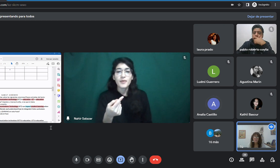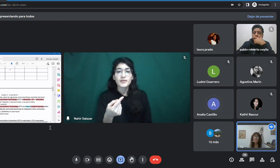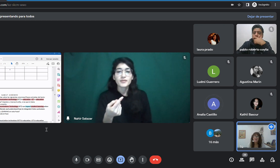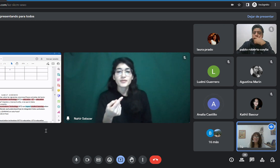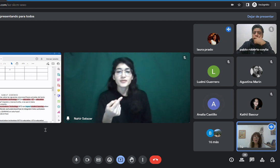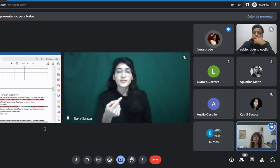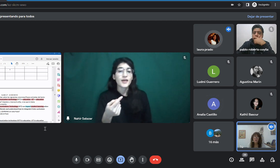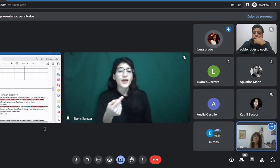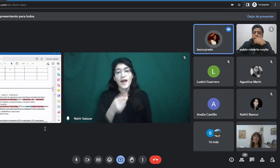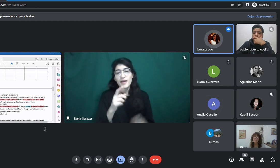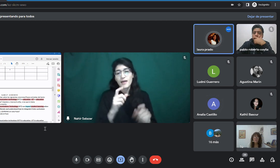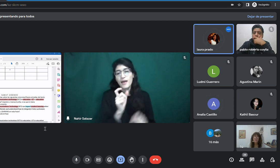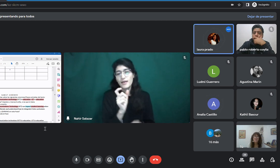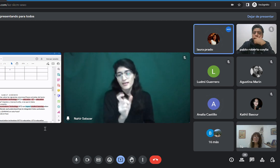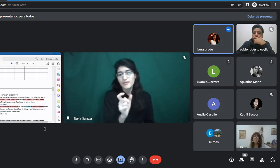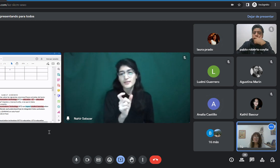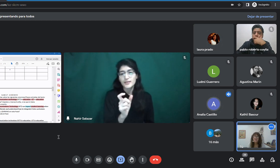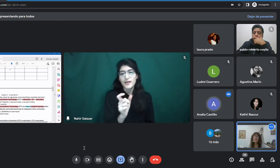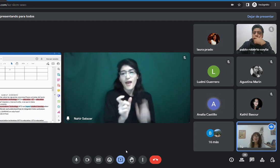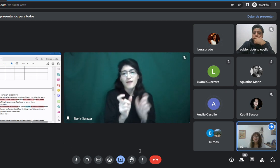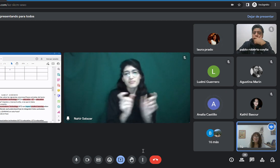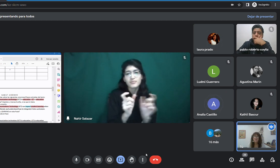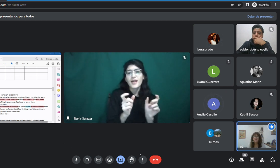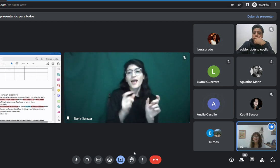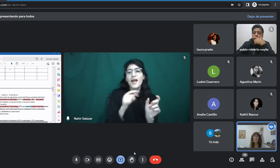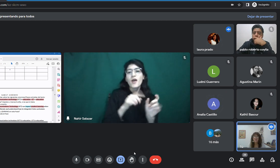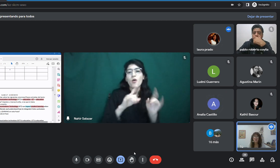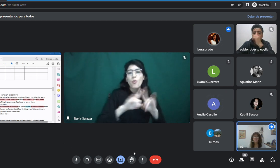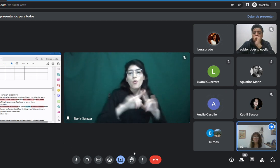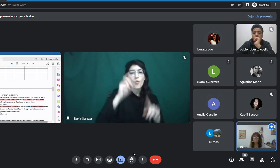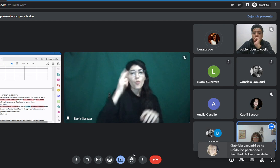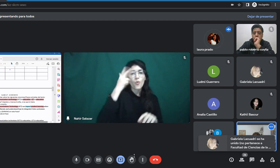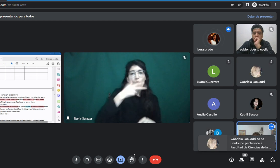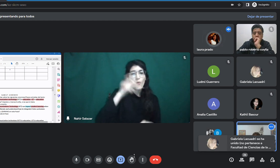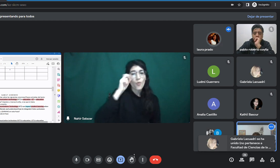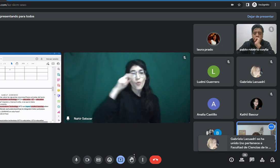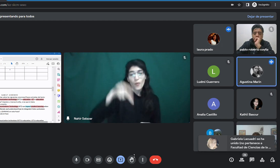el verbo. Pues un verbo. ¿Sí? ¿Qué otro sustantivo tenemos?